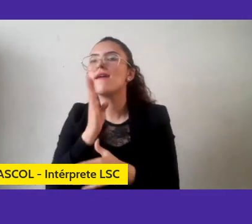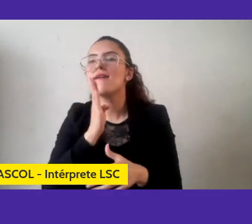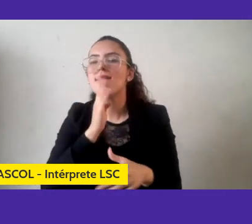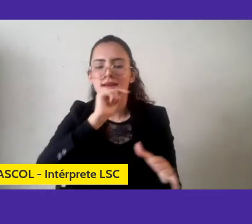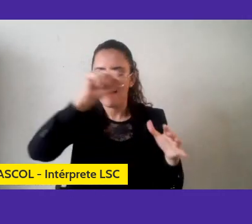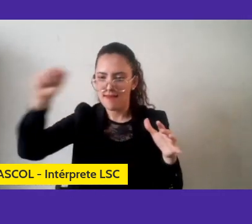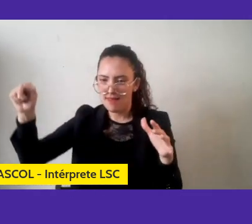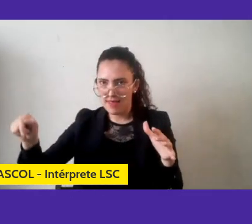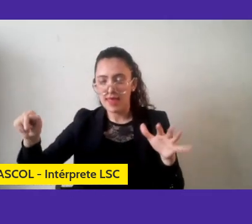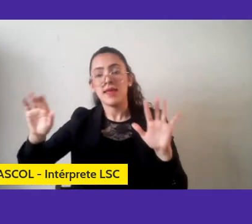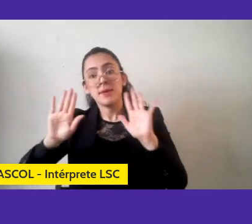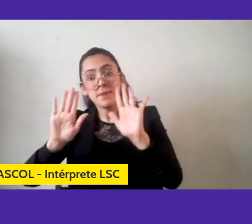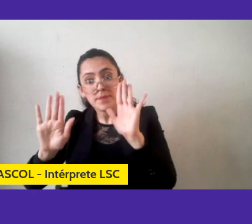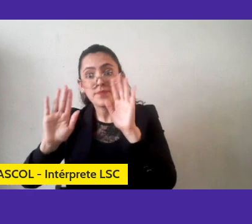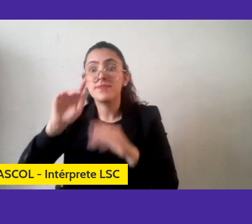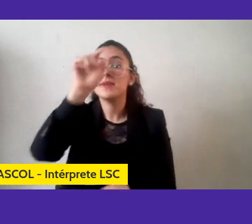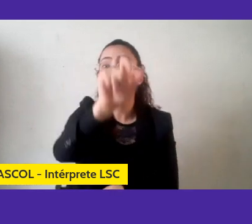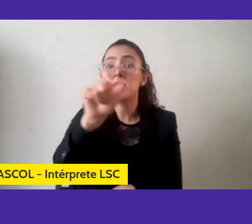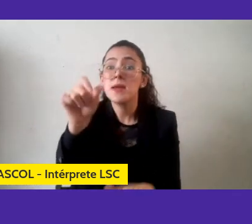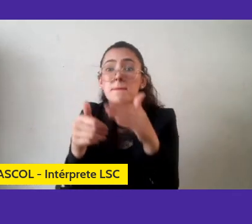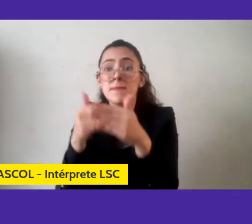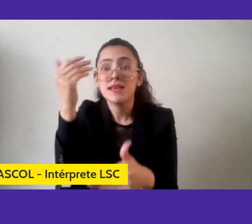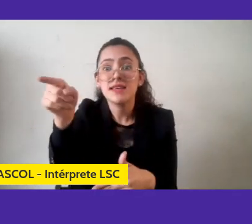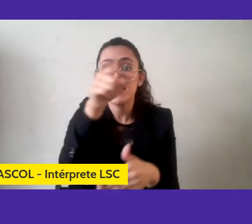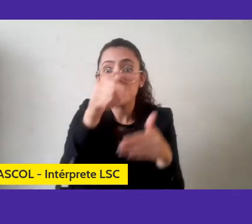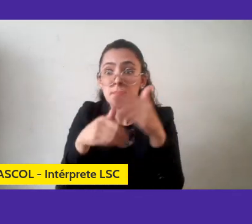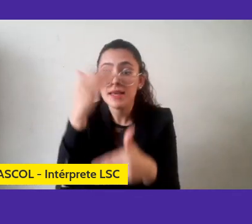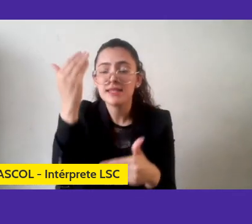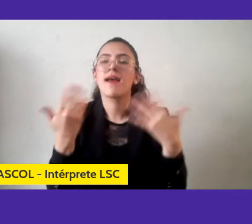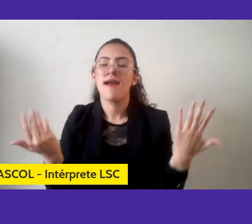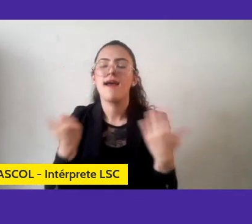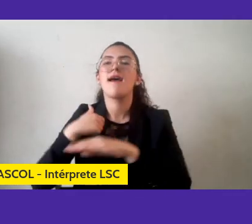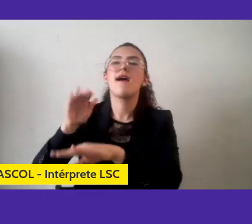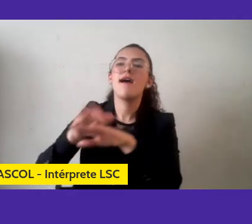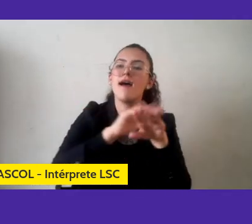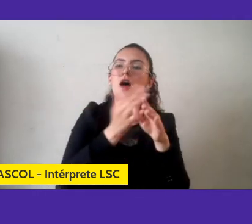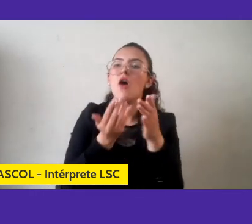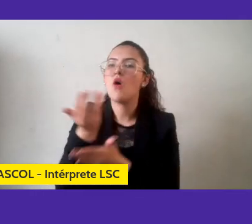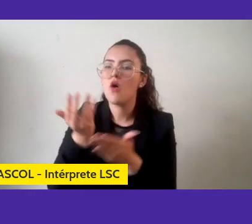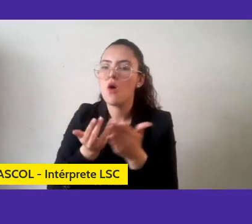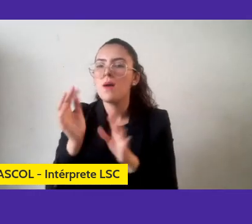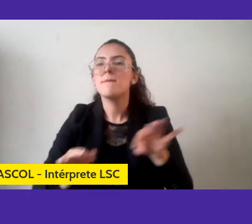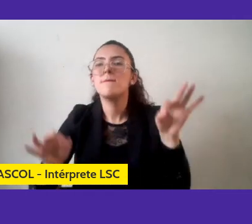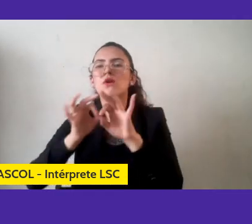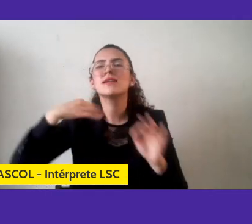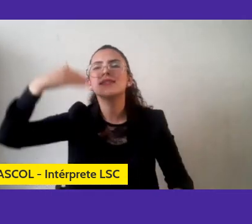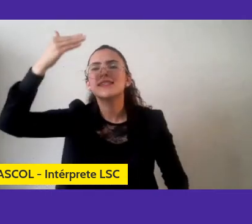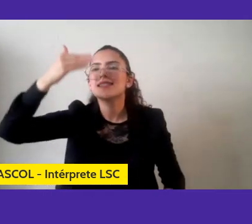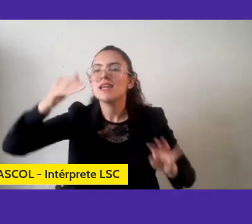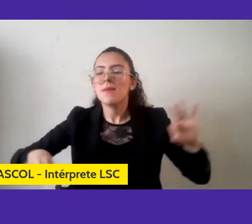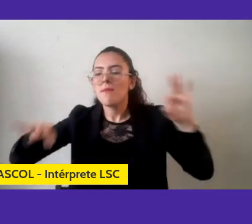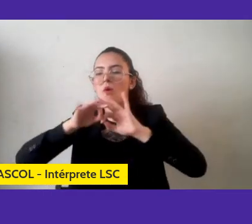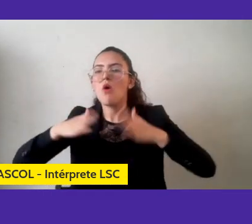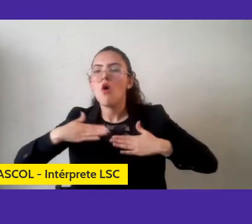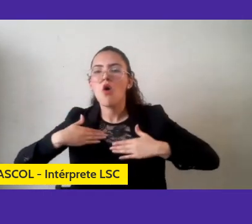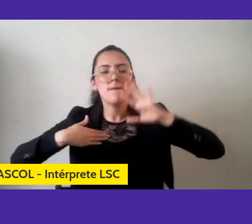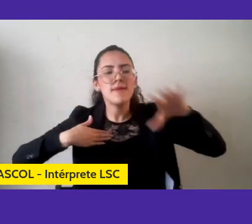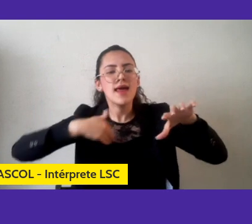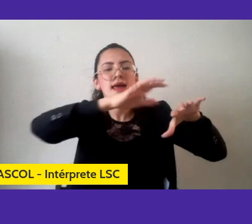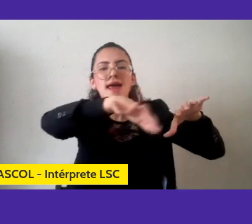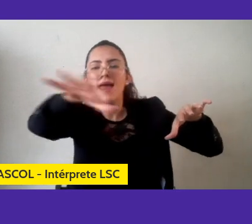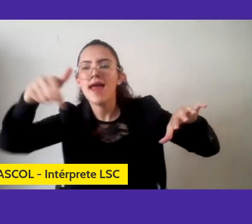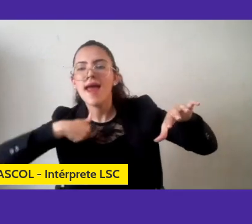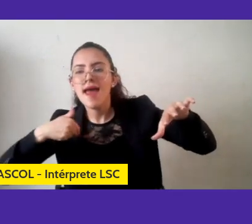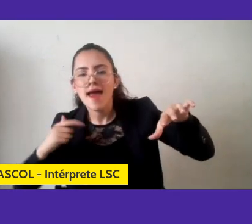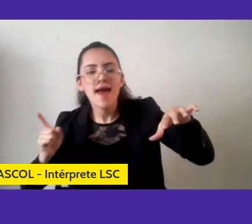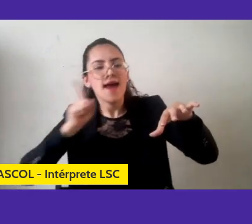arrancando, es eso, tratar de estar en los mercados. Por ahí no, uno no puede viajar, y a mí me ha pasado cuando